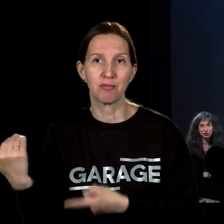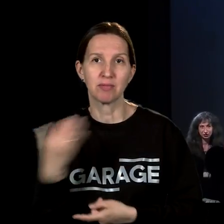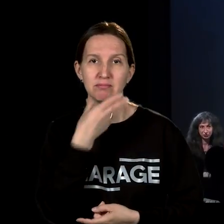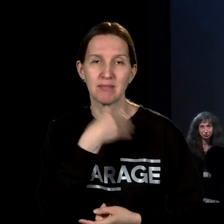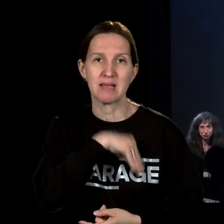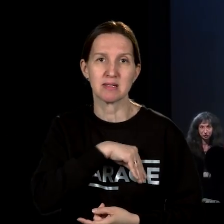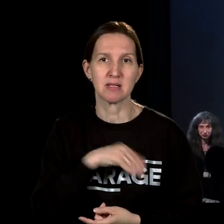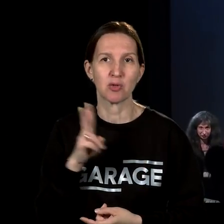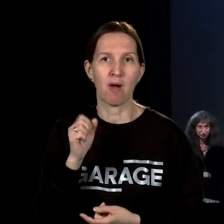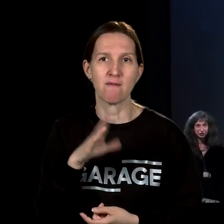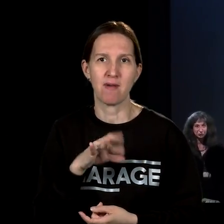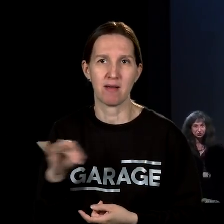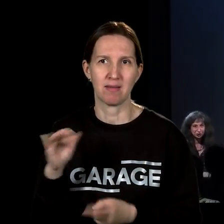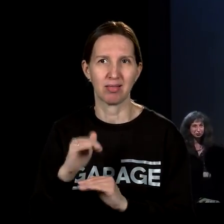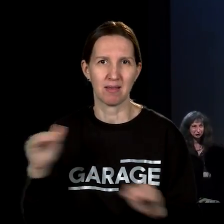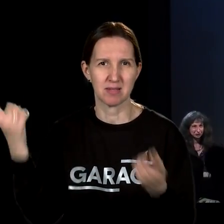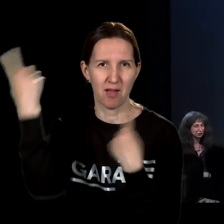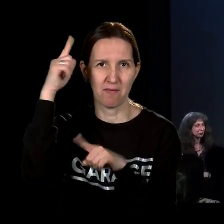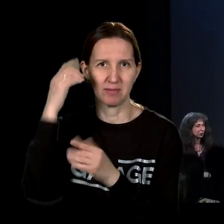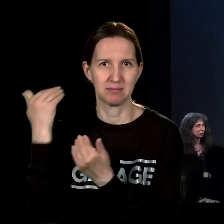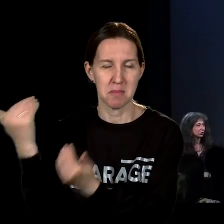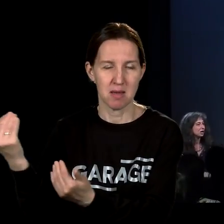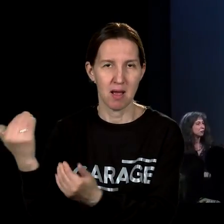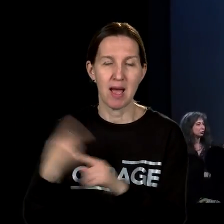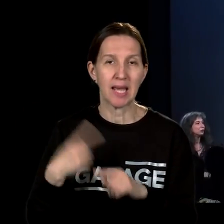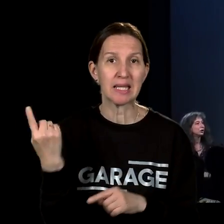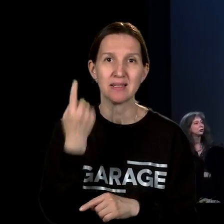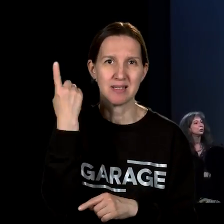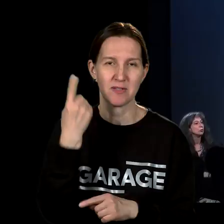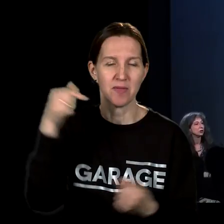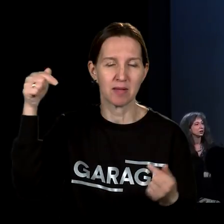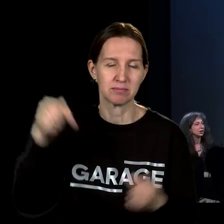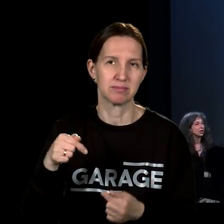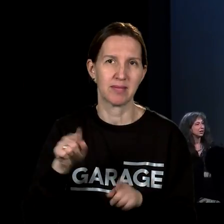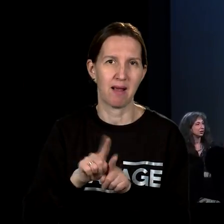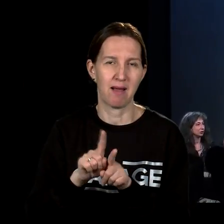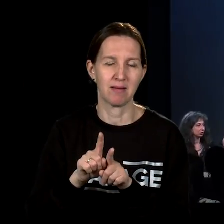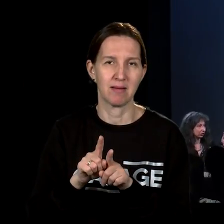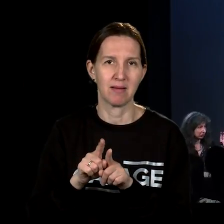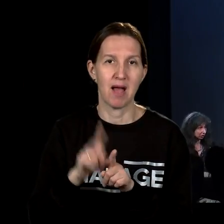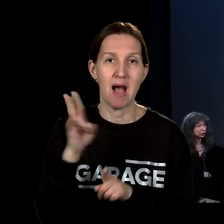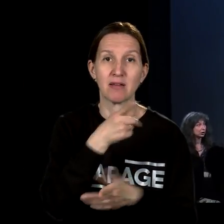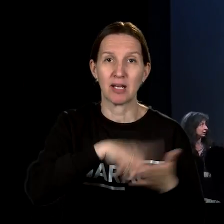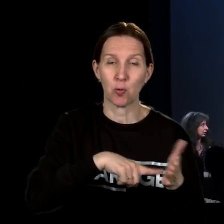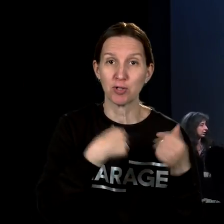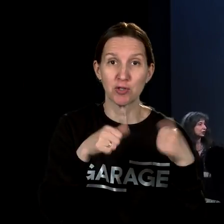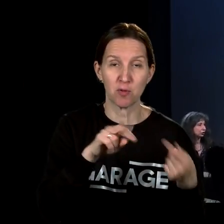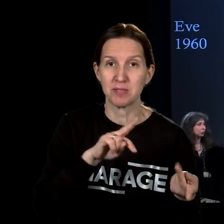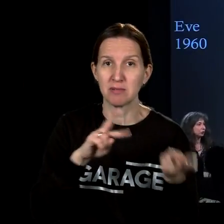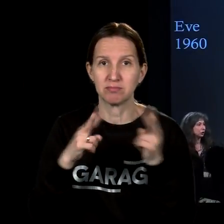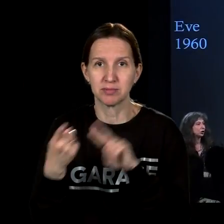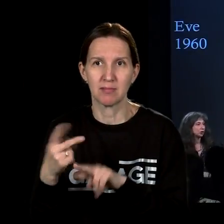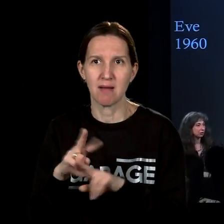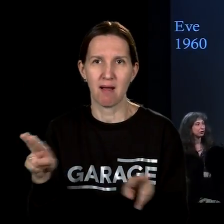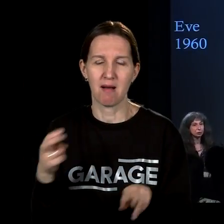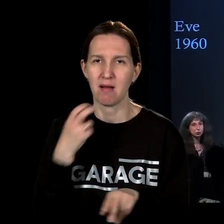Это единственная кавайная церковная религиозная живопись, наверное, в своем роде, приходит в эстетику комикса и иллюстрации к сказке, и,